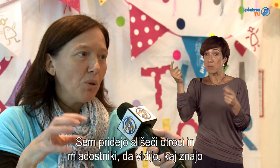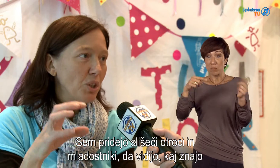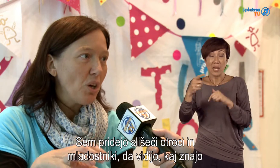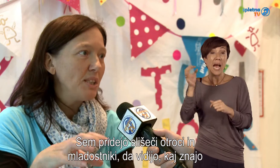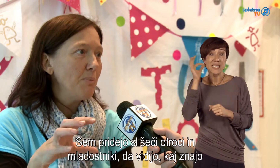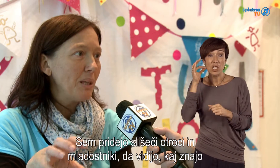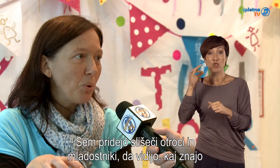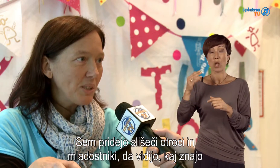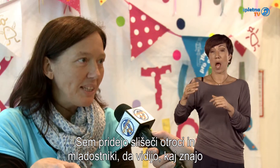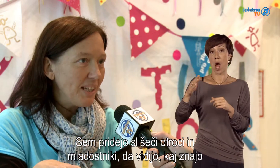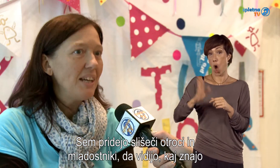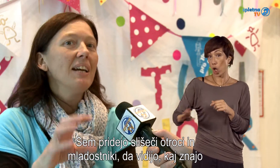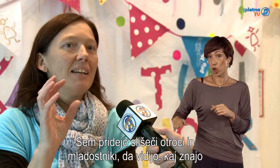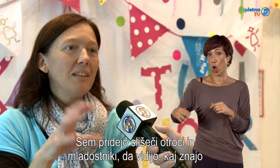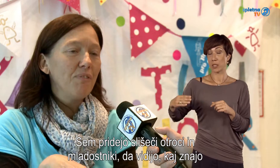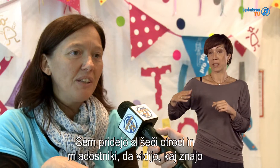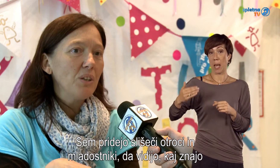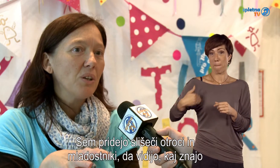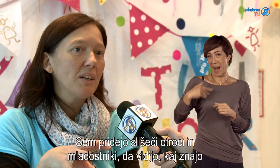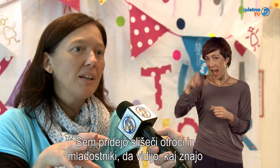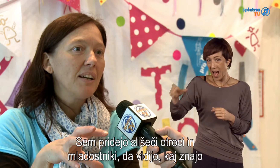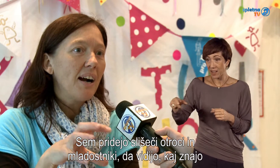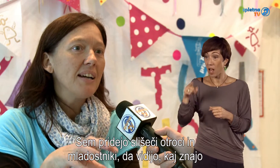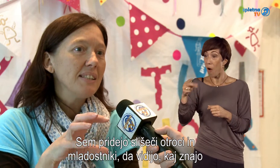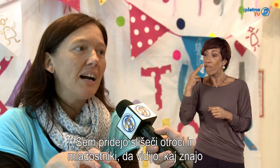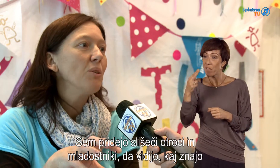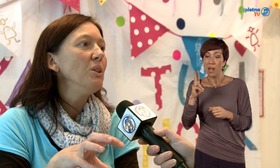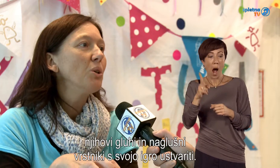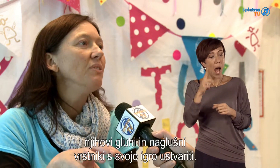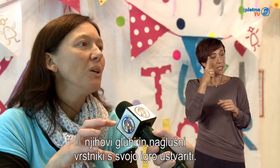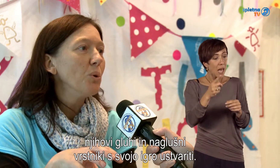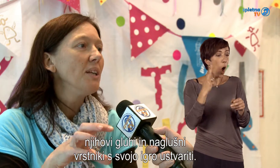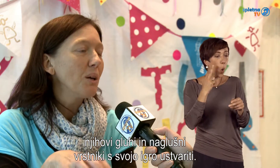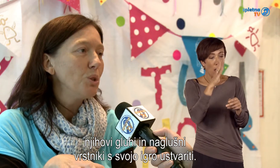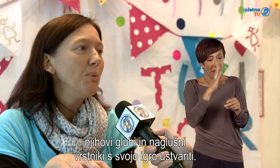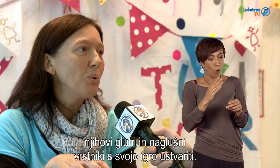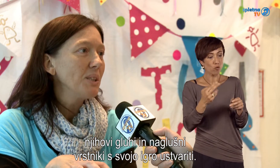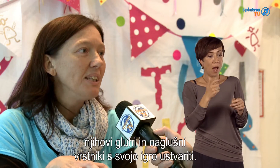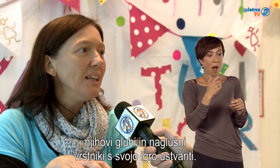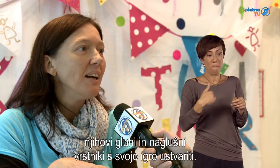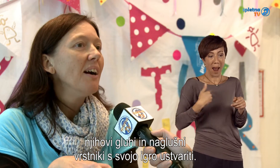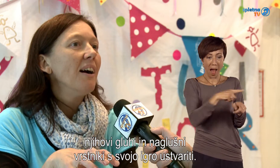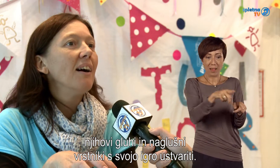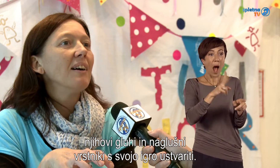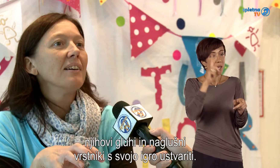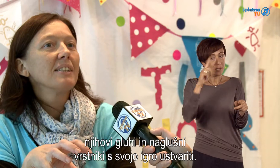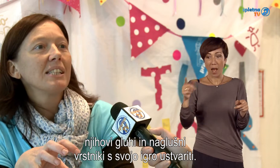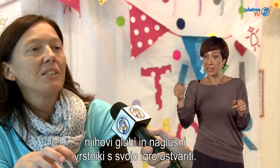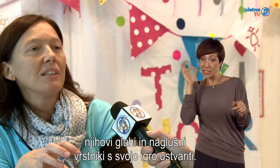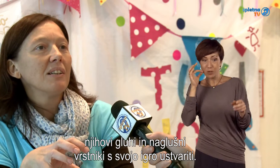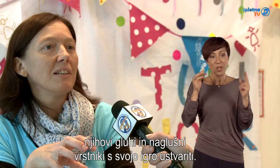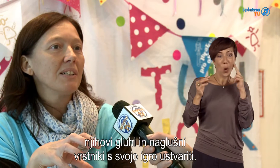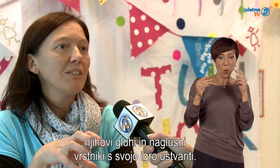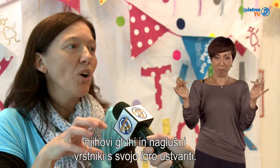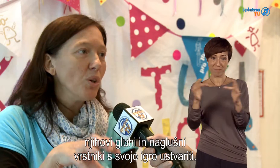slišeči otroci in mladostniki in da vidijo, kaj znajo njihovi gluhi in naglušni mladostniki